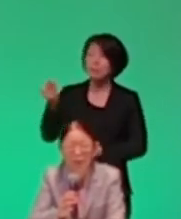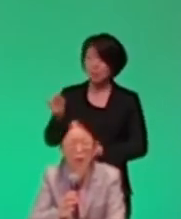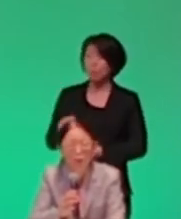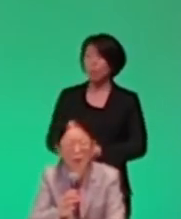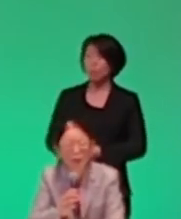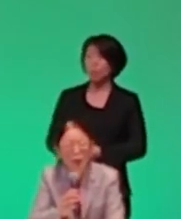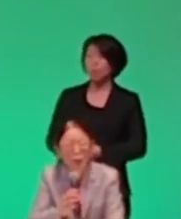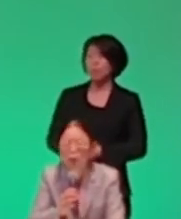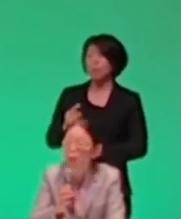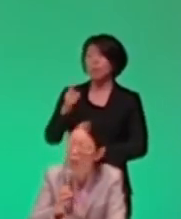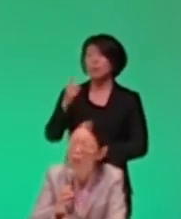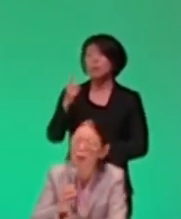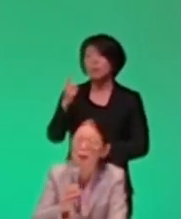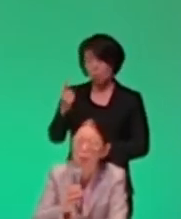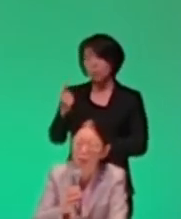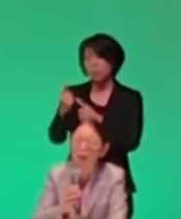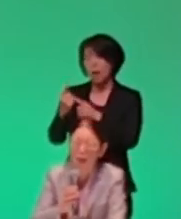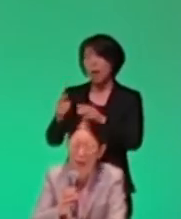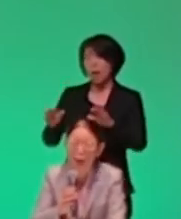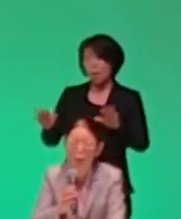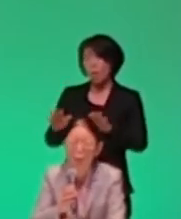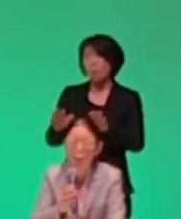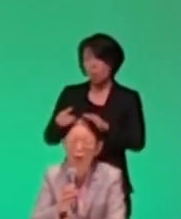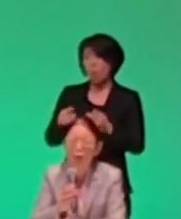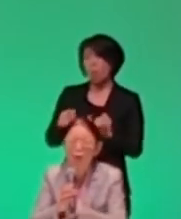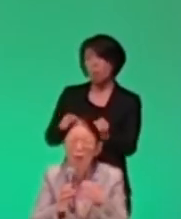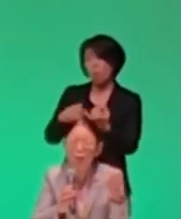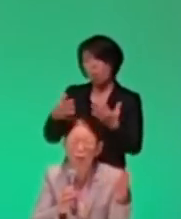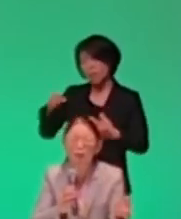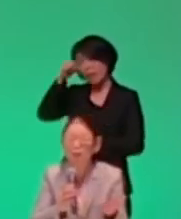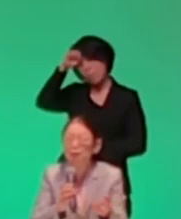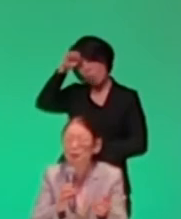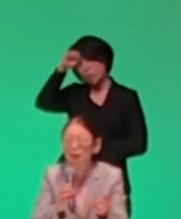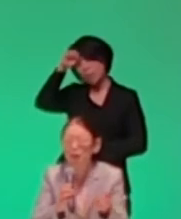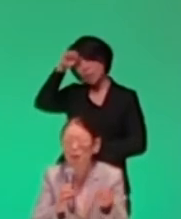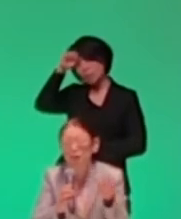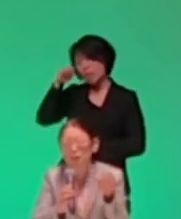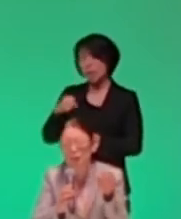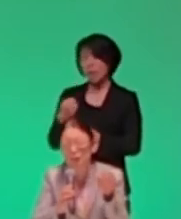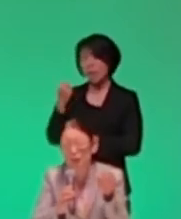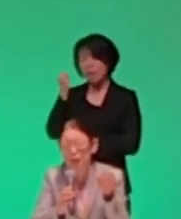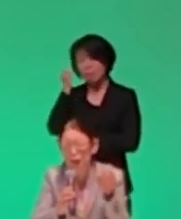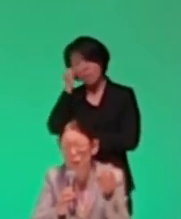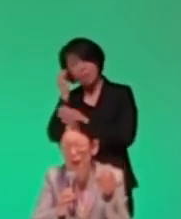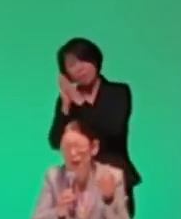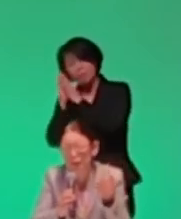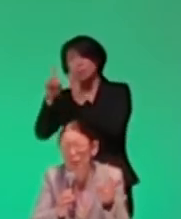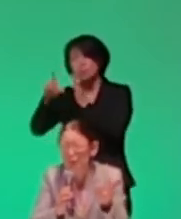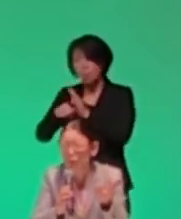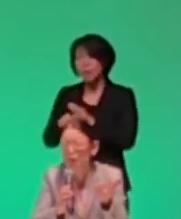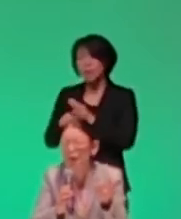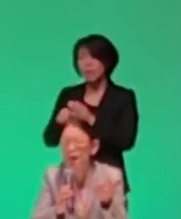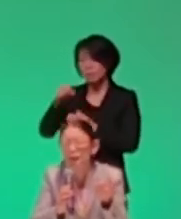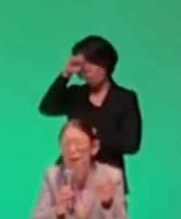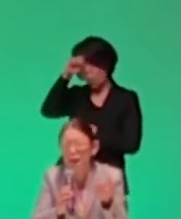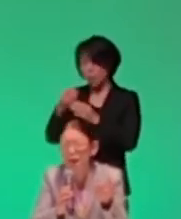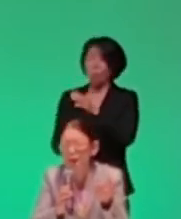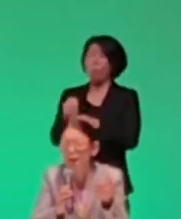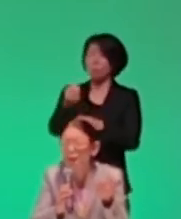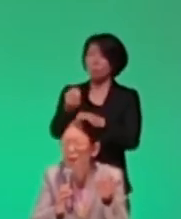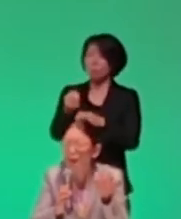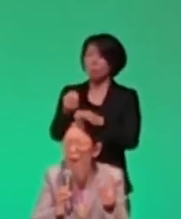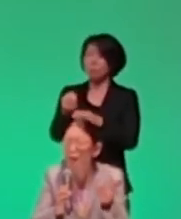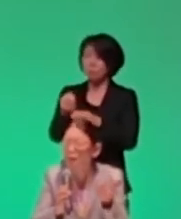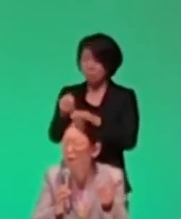ぱり結構厳しかったのは子どもの大きな病気で、寝る時に発作が起こるんで、寝る前にどうしても帰って